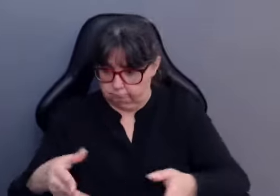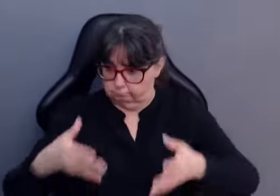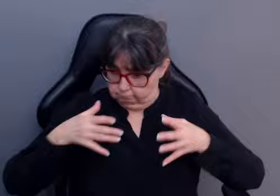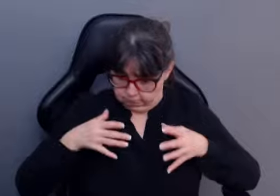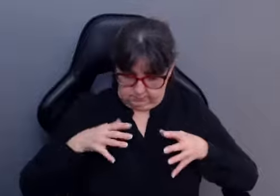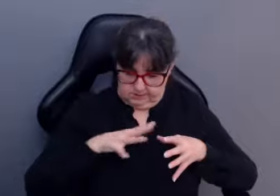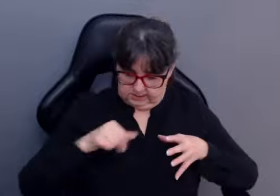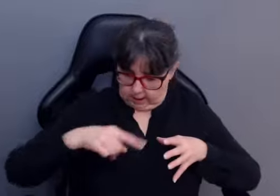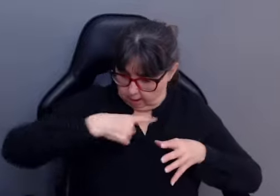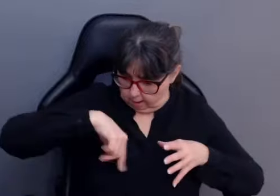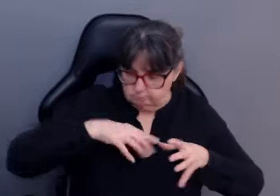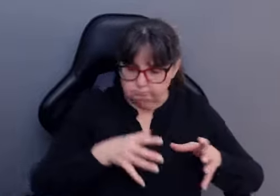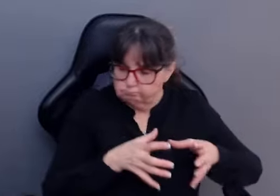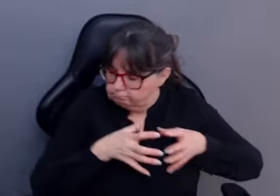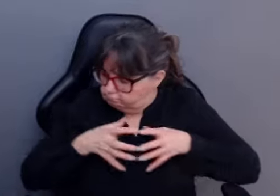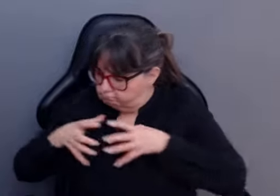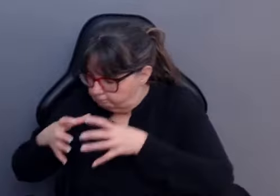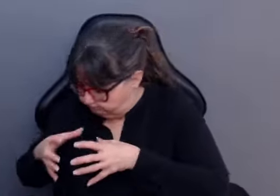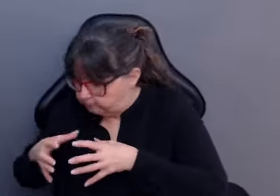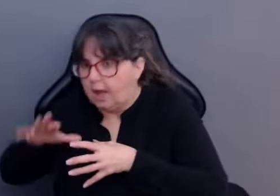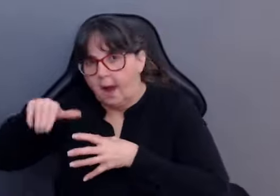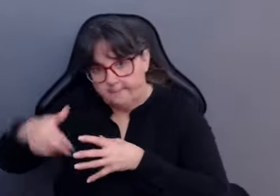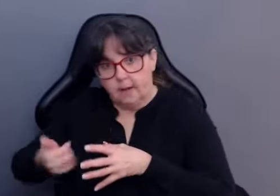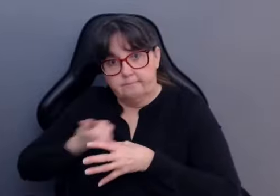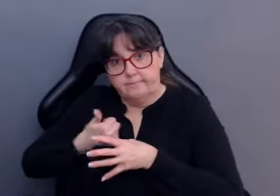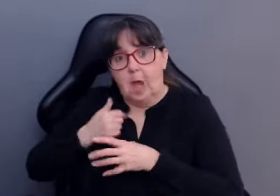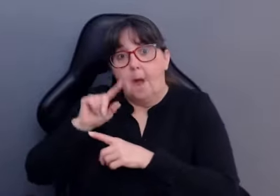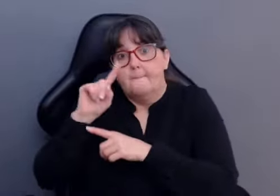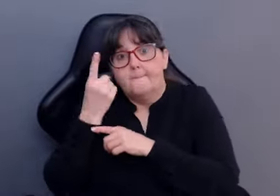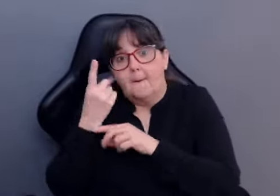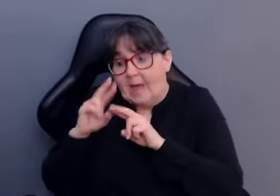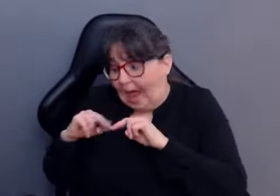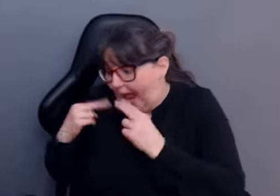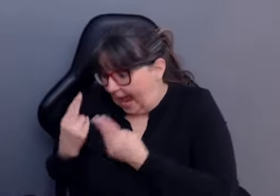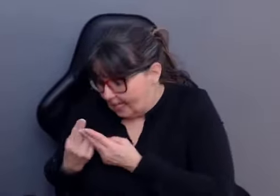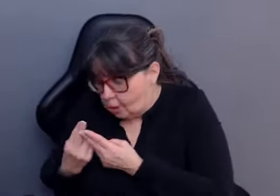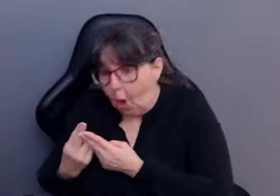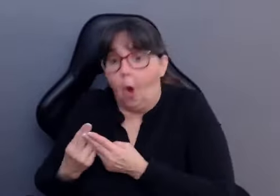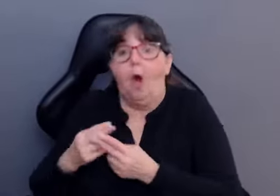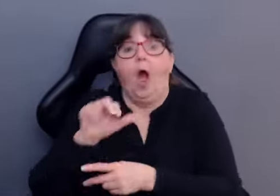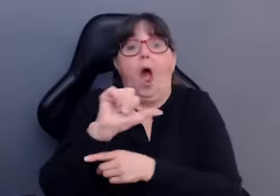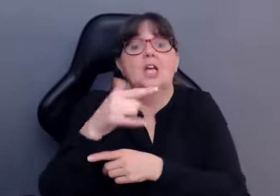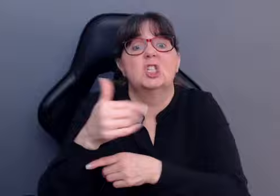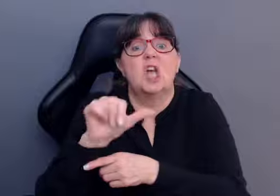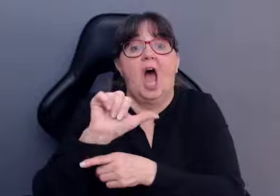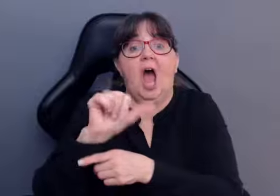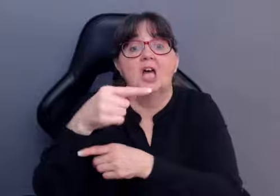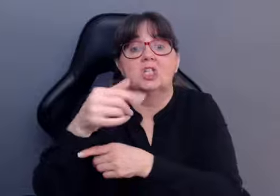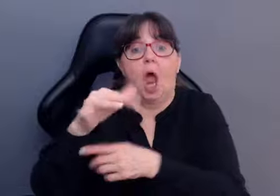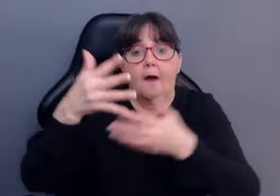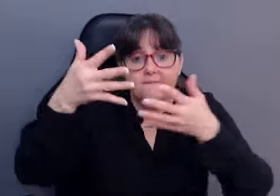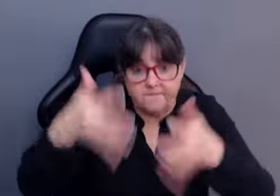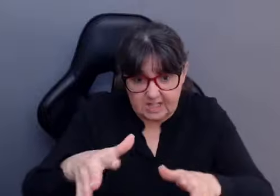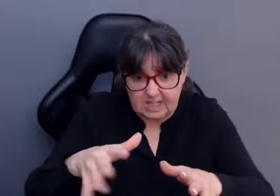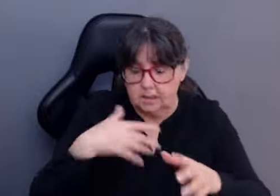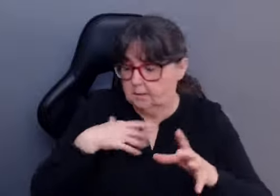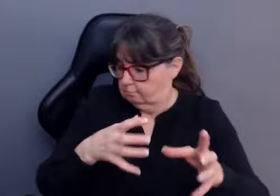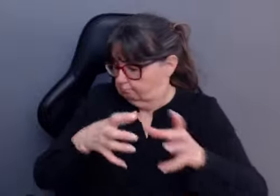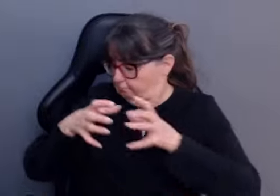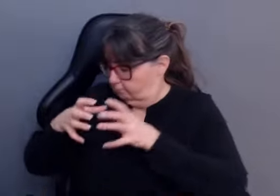conseil d'administration doit, à sa première assemblée suivant l'assemblée annuelle des membres, élire